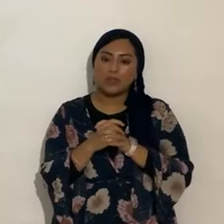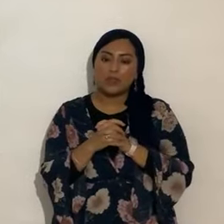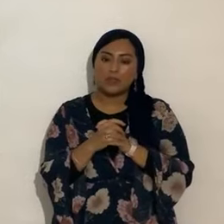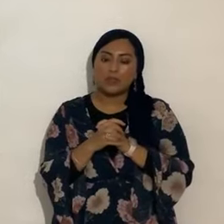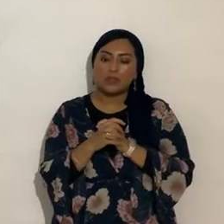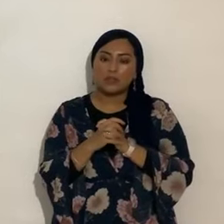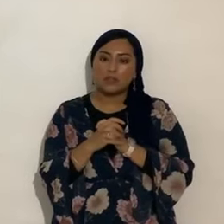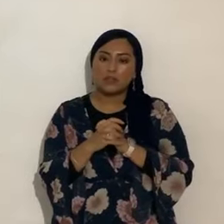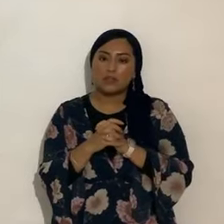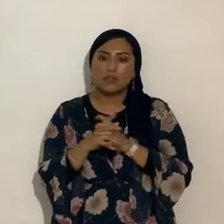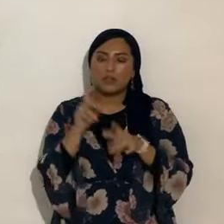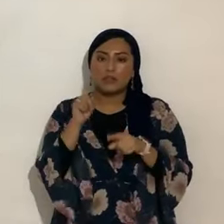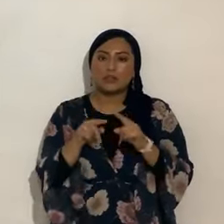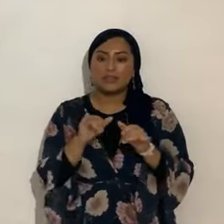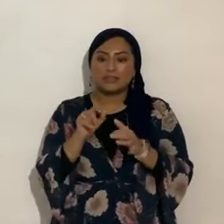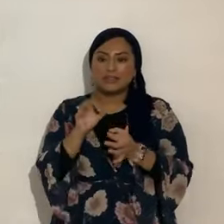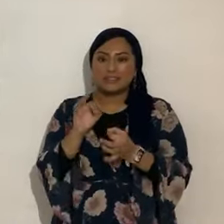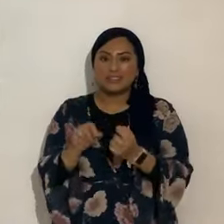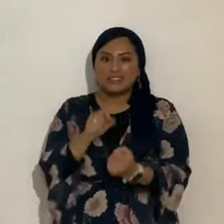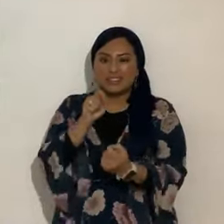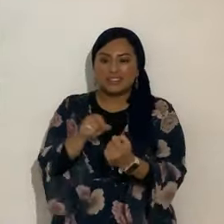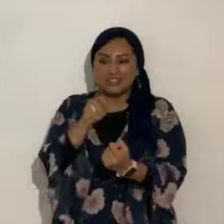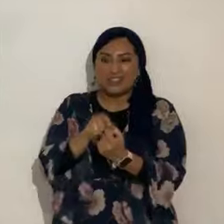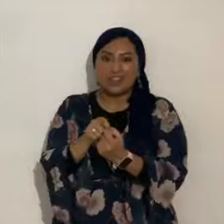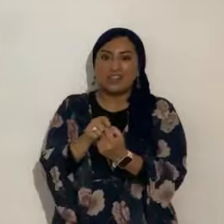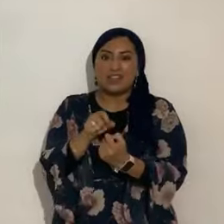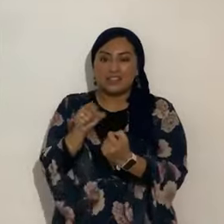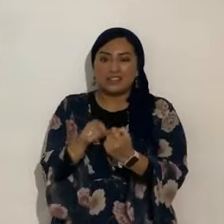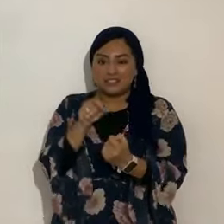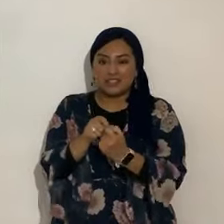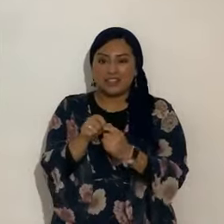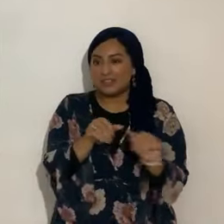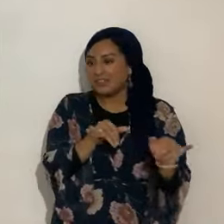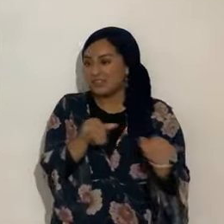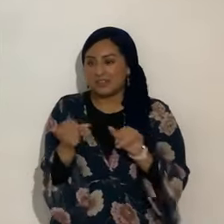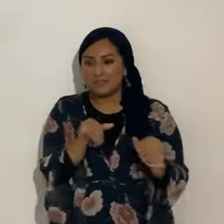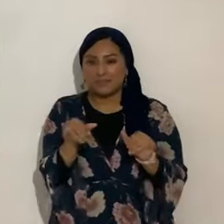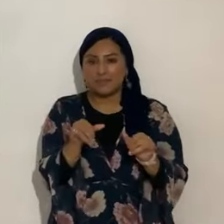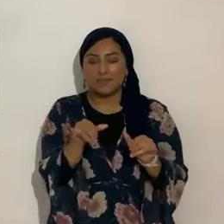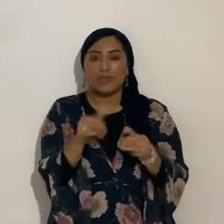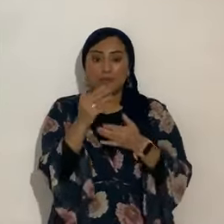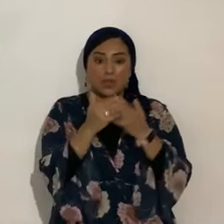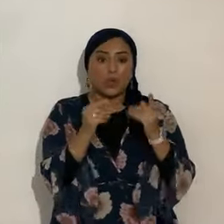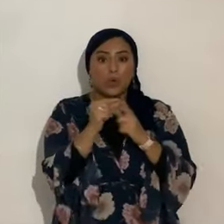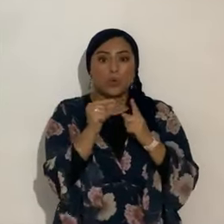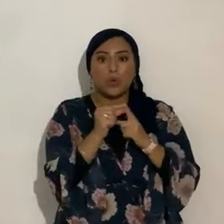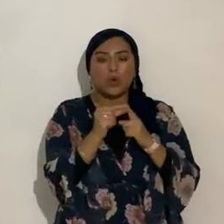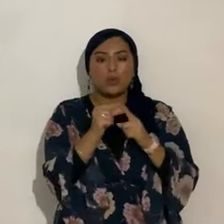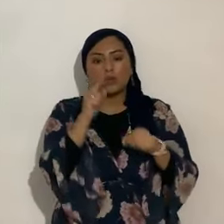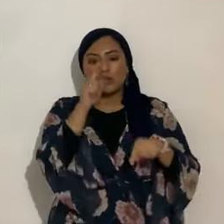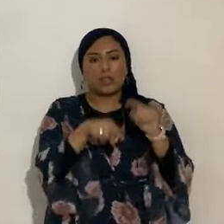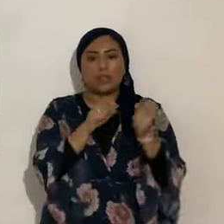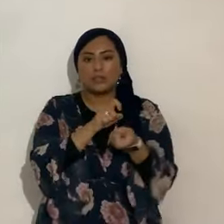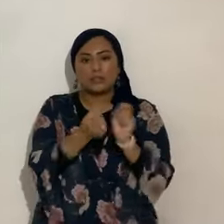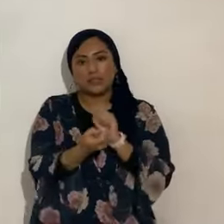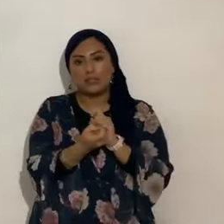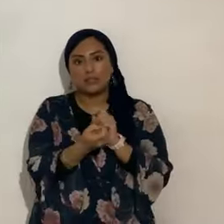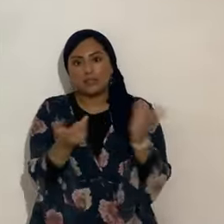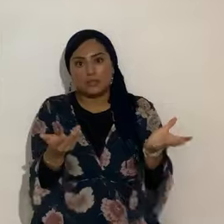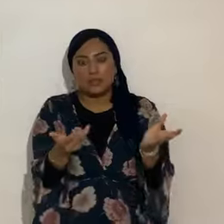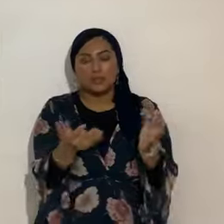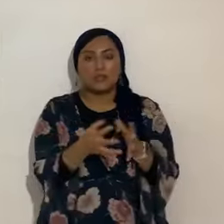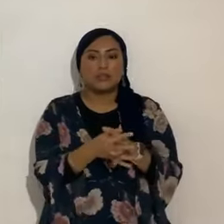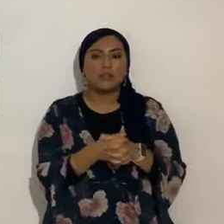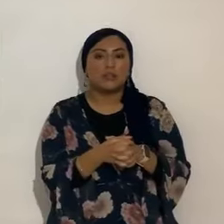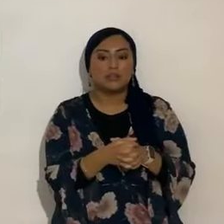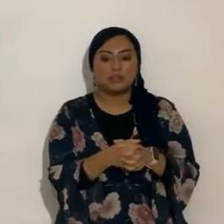no lo pueden hacer exactamente de un idioma a otro. Hay palabras que no se pueden traducir a lo que